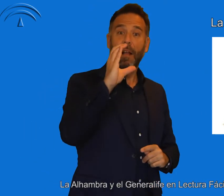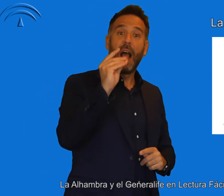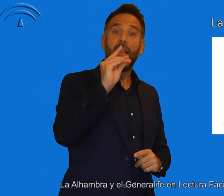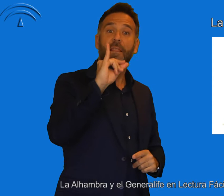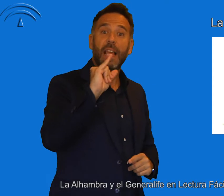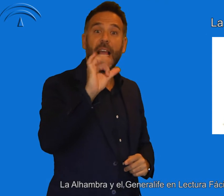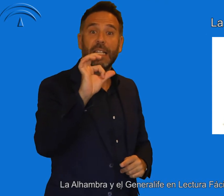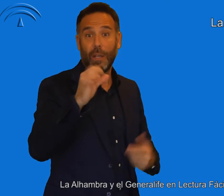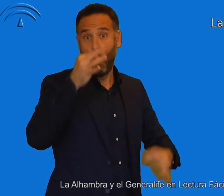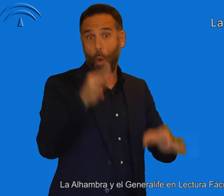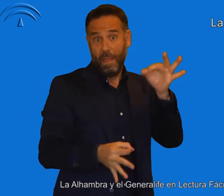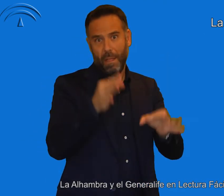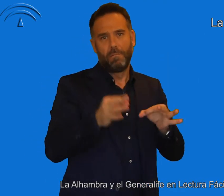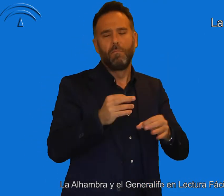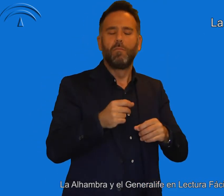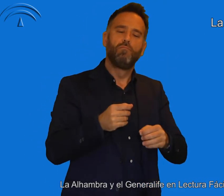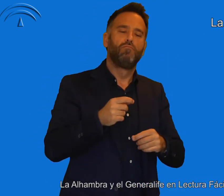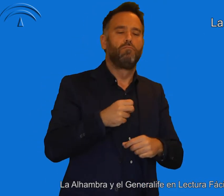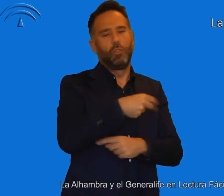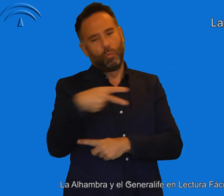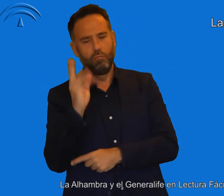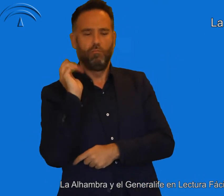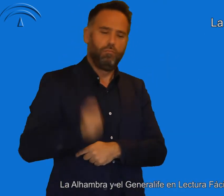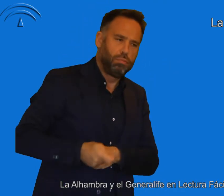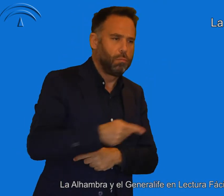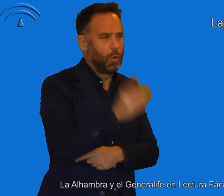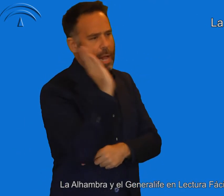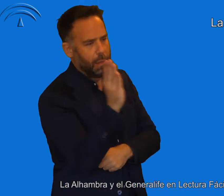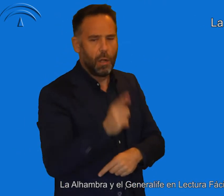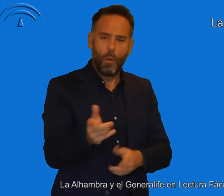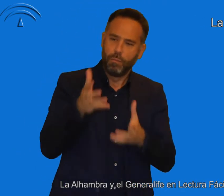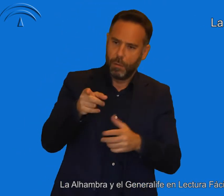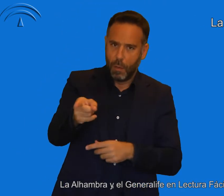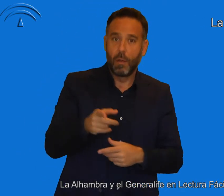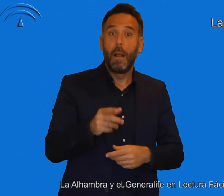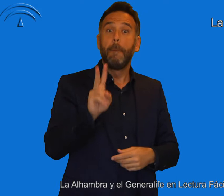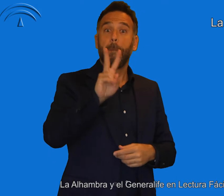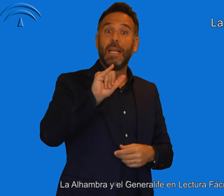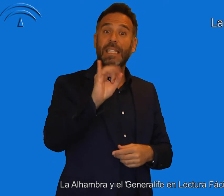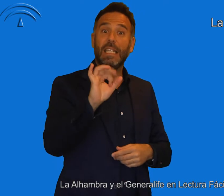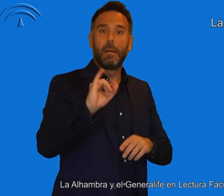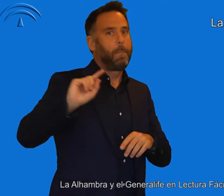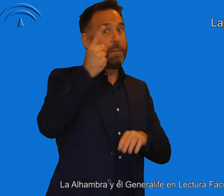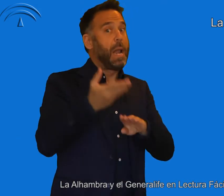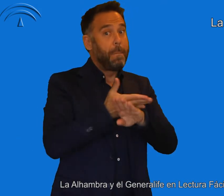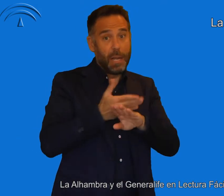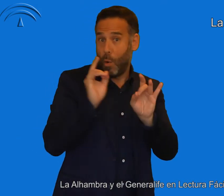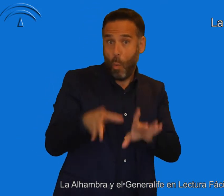los cadíes repartían justicia. El funcionario más importante era el visir, la persona